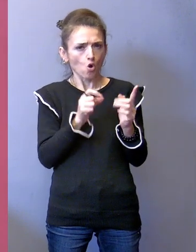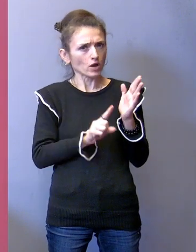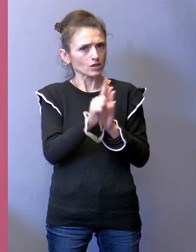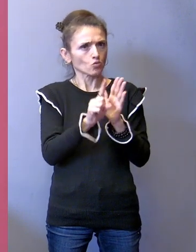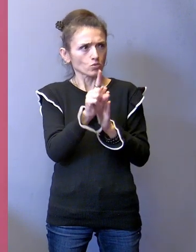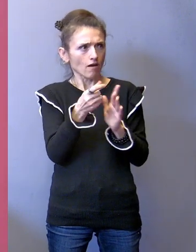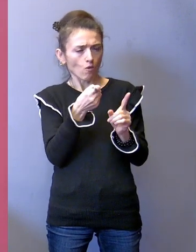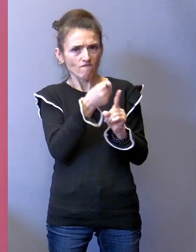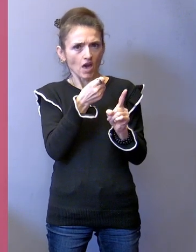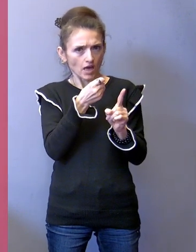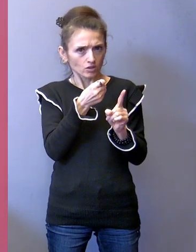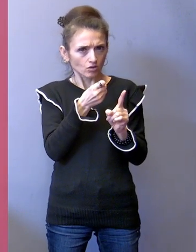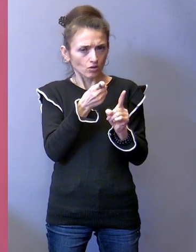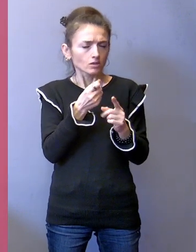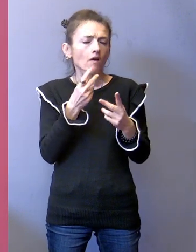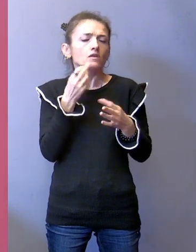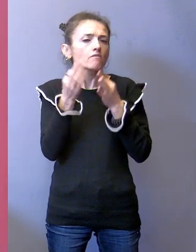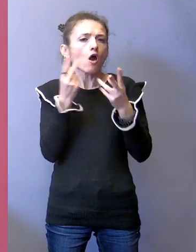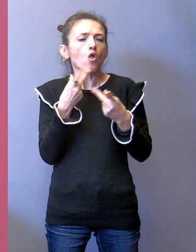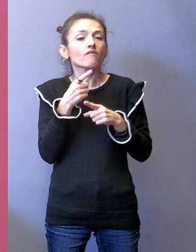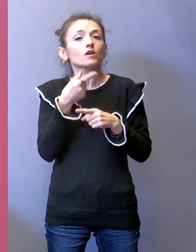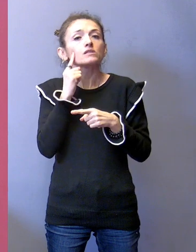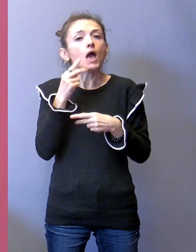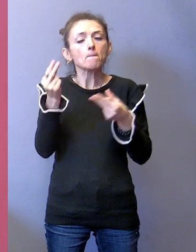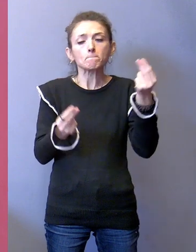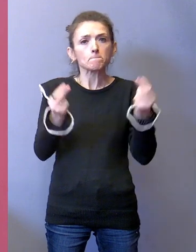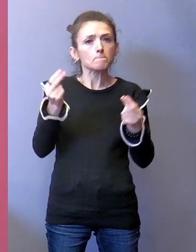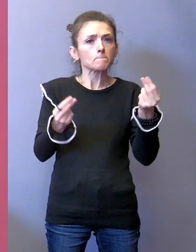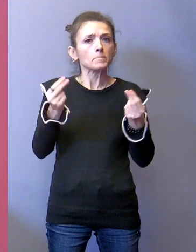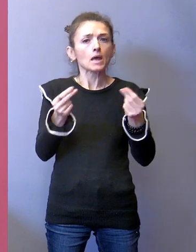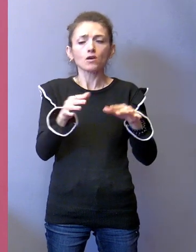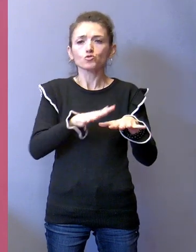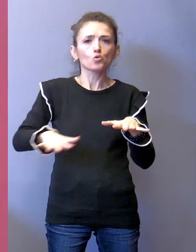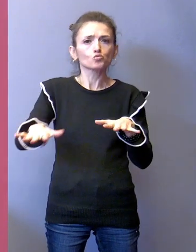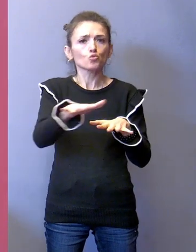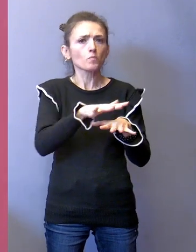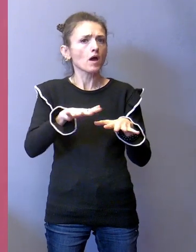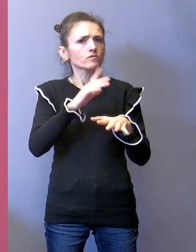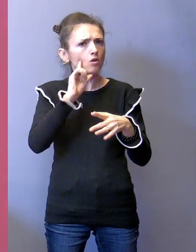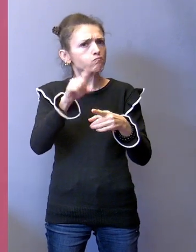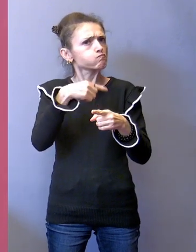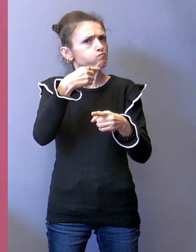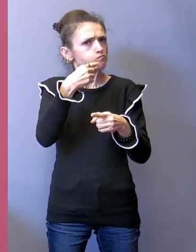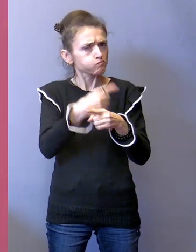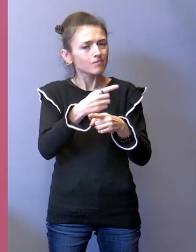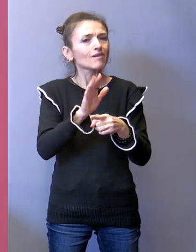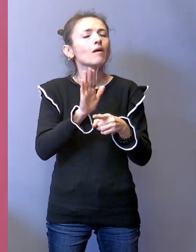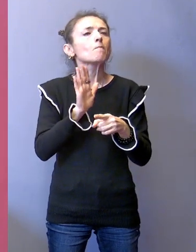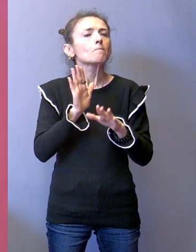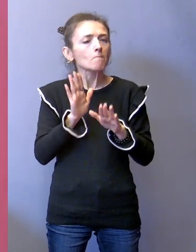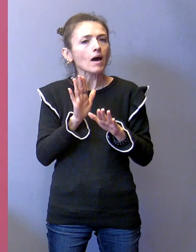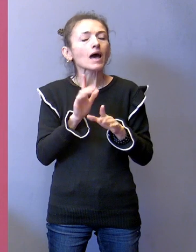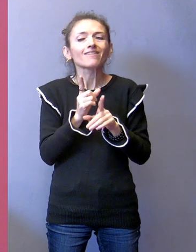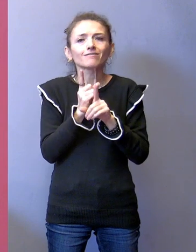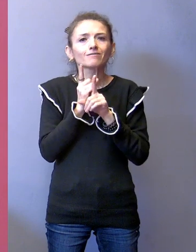è vero che se anche a bilancio di superficie agibile invariato su tutto il territorio comunale non ci possano essere